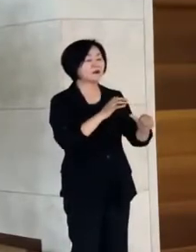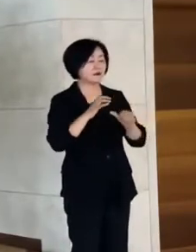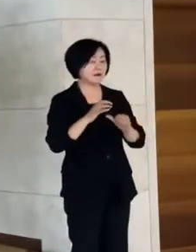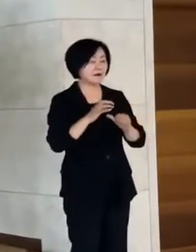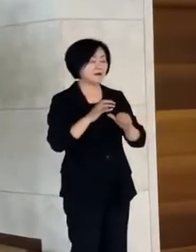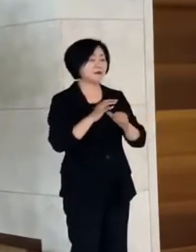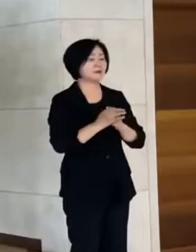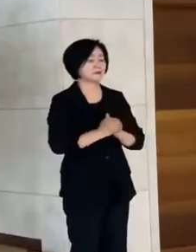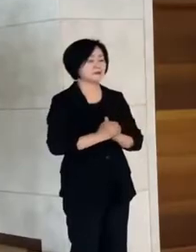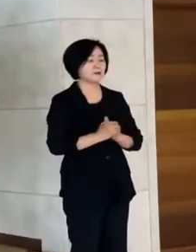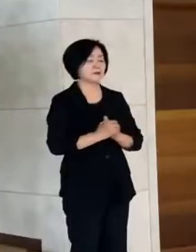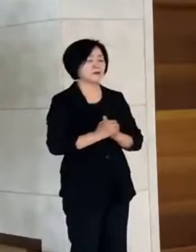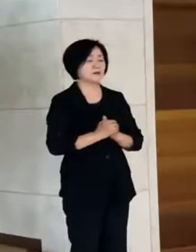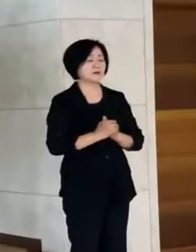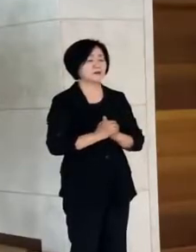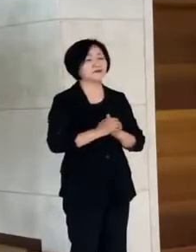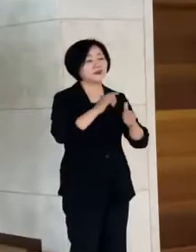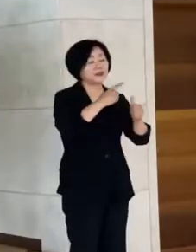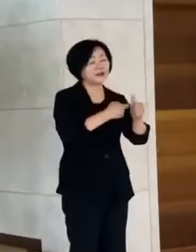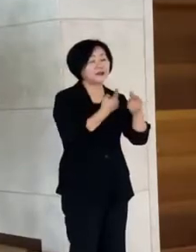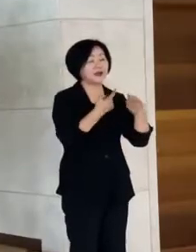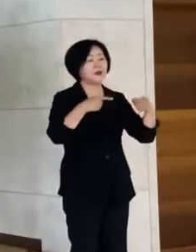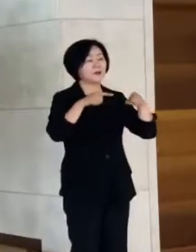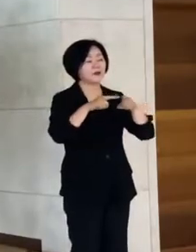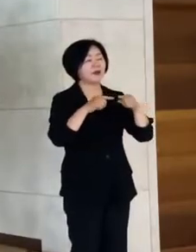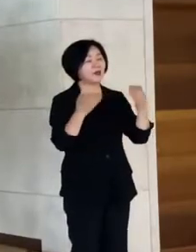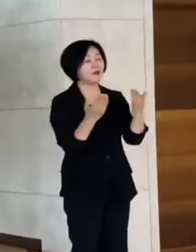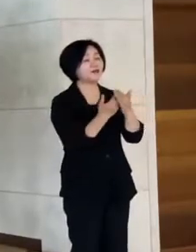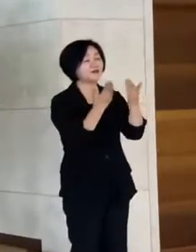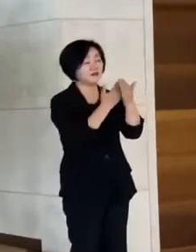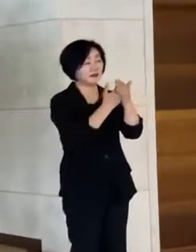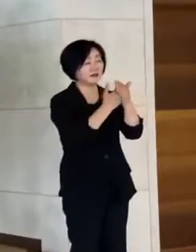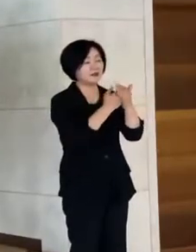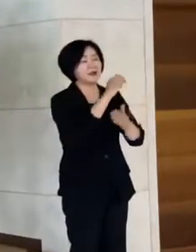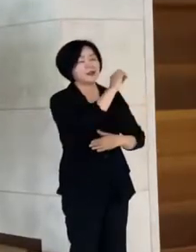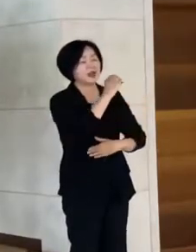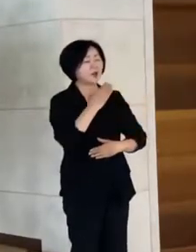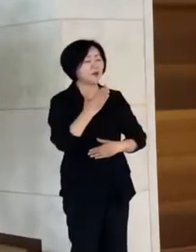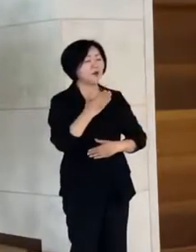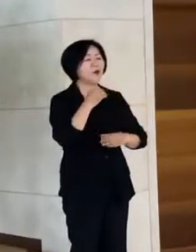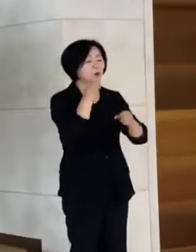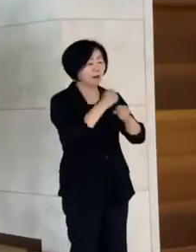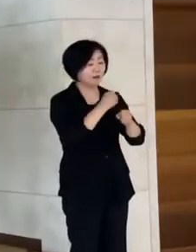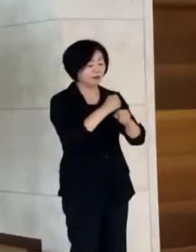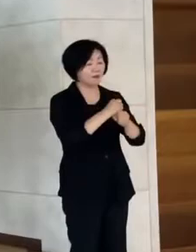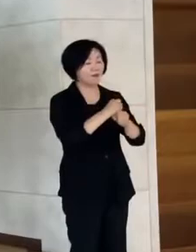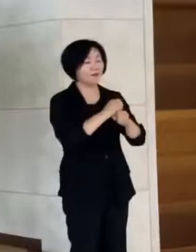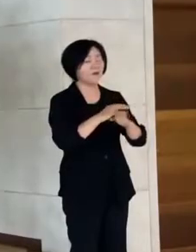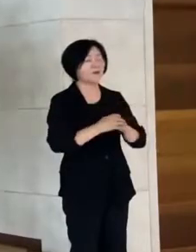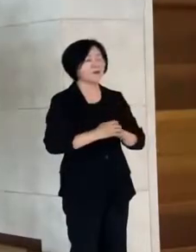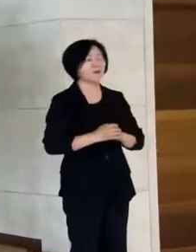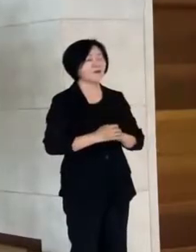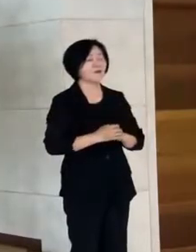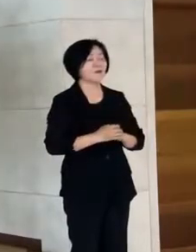농업 기반 활용을 통해 자연과 함께 발전하는 양평을 조성하고